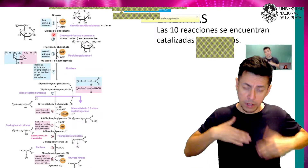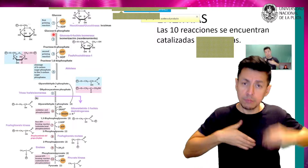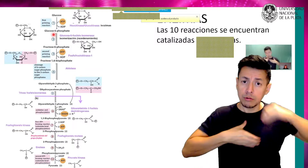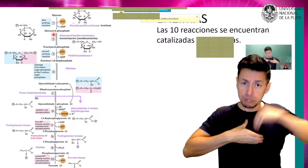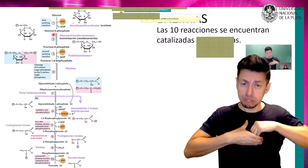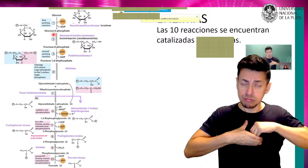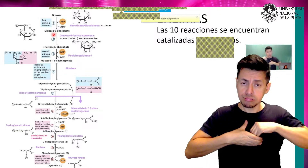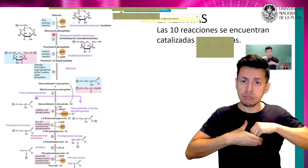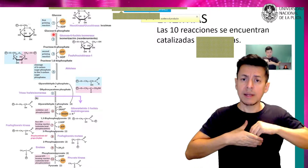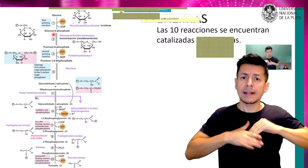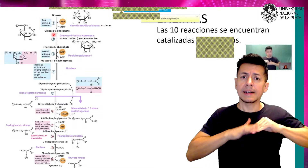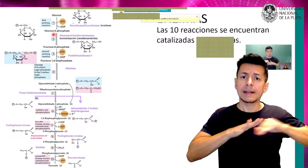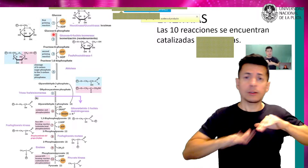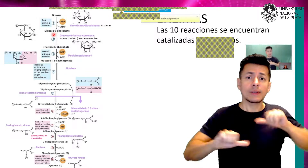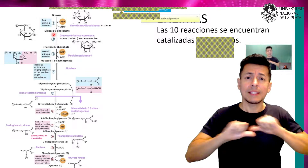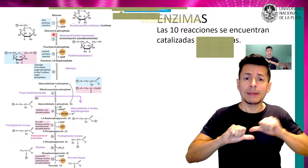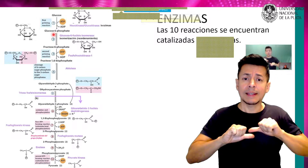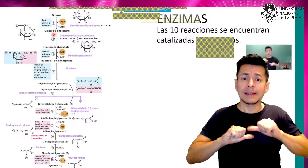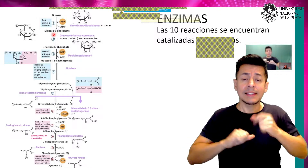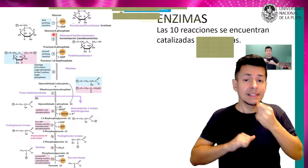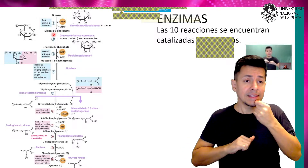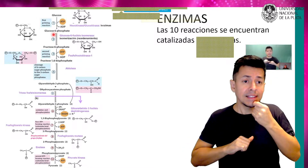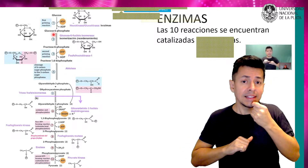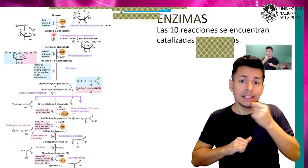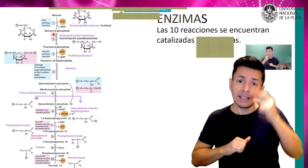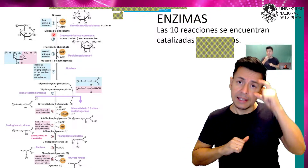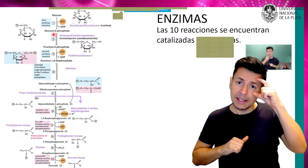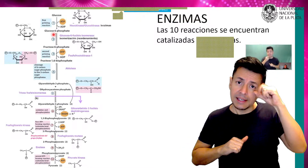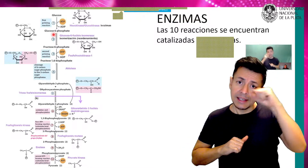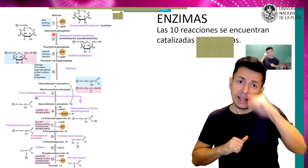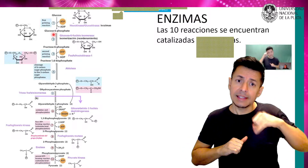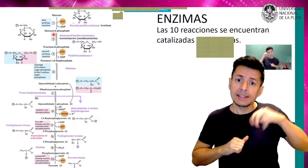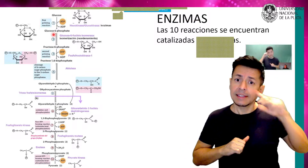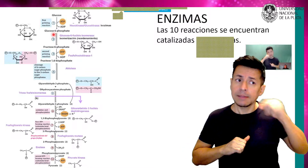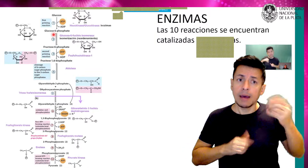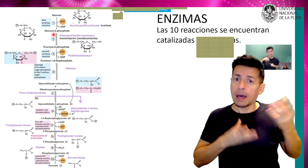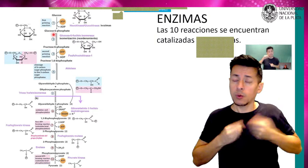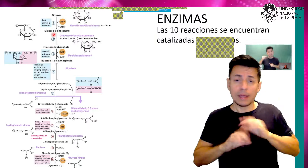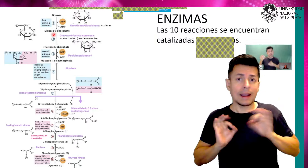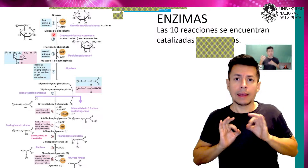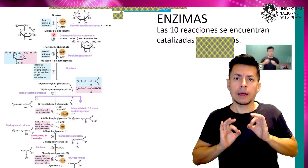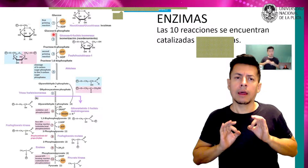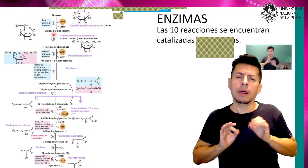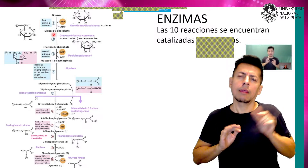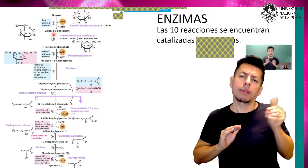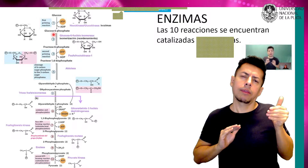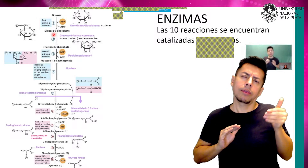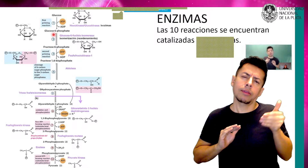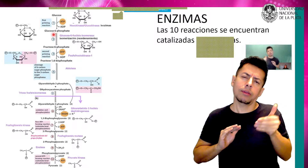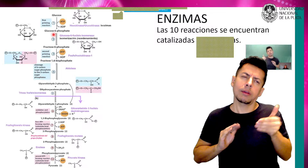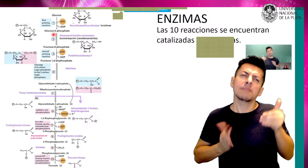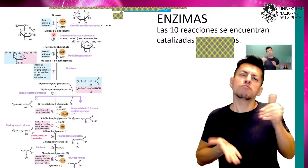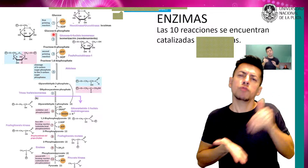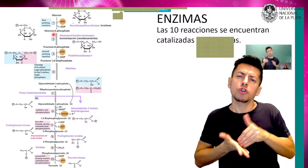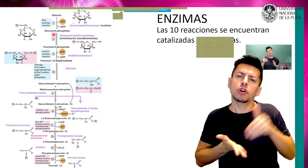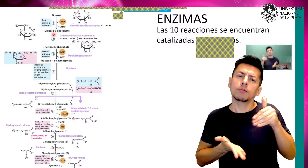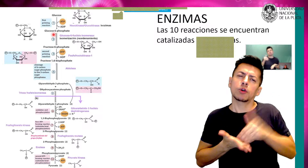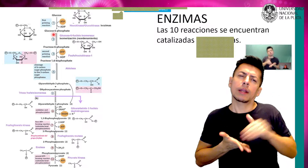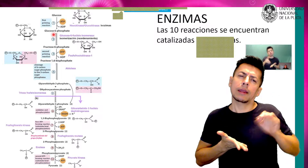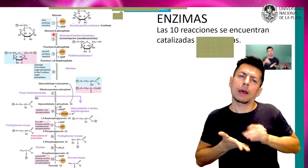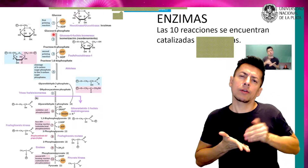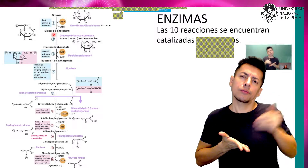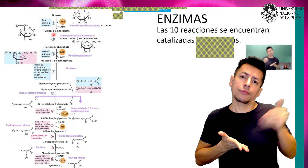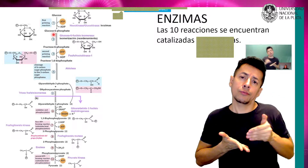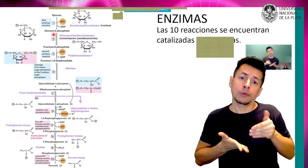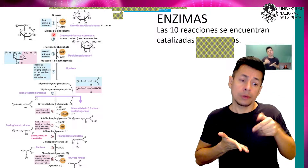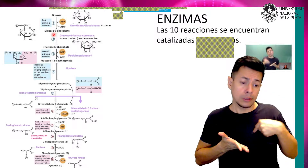catalizadas por enzimas, tardarían millones de años en ocurrir y que el organismo las necesita enseguida,